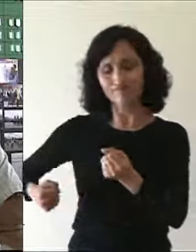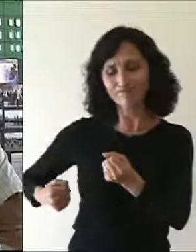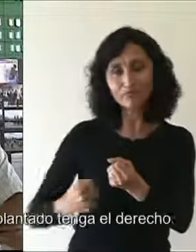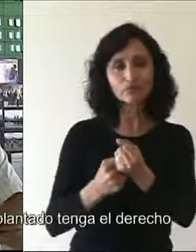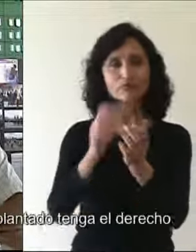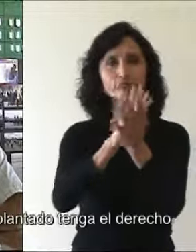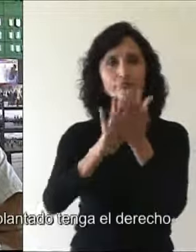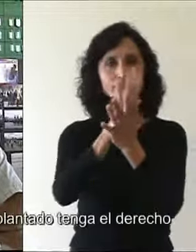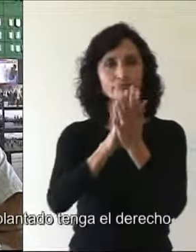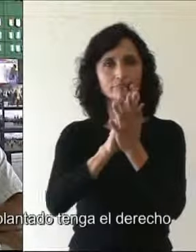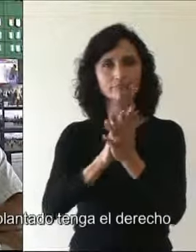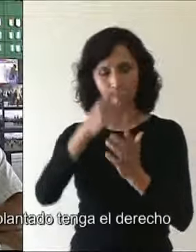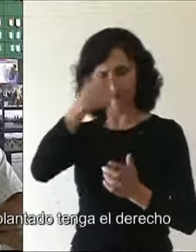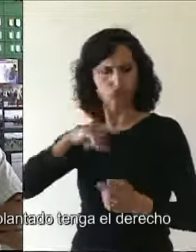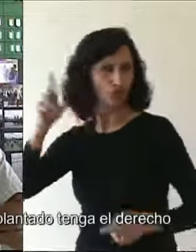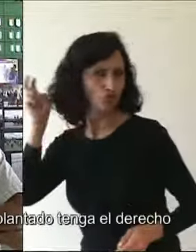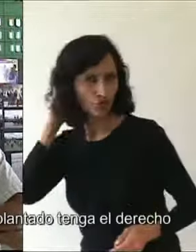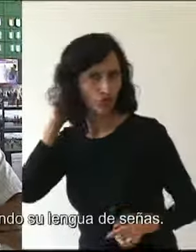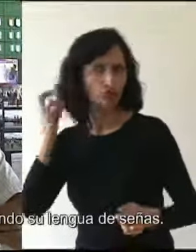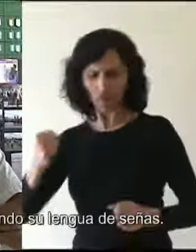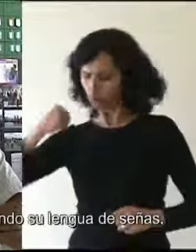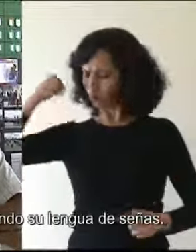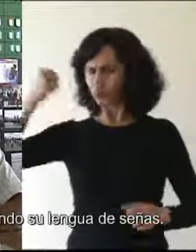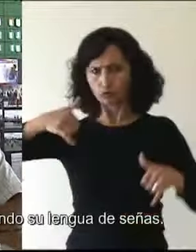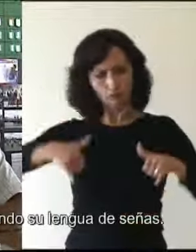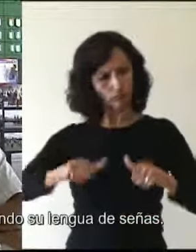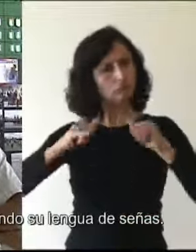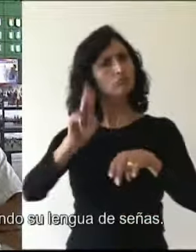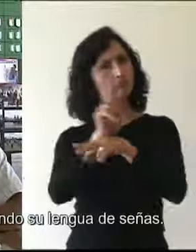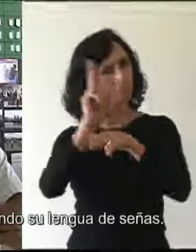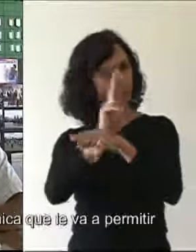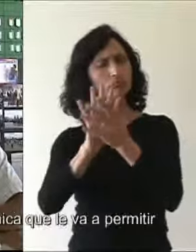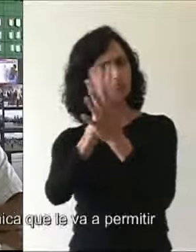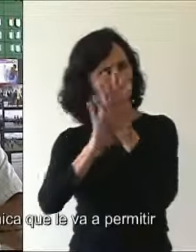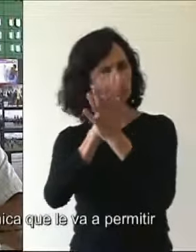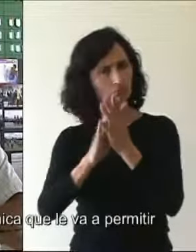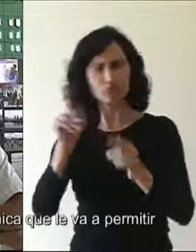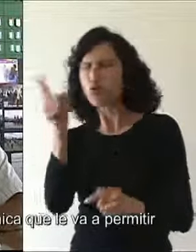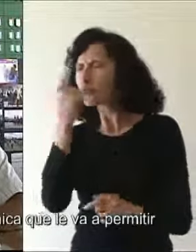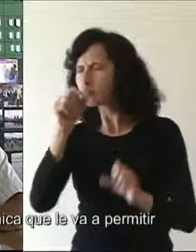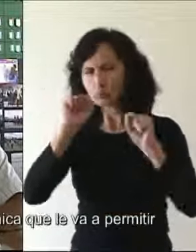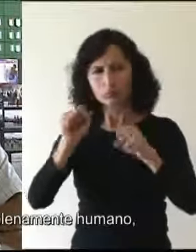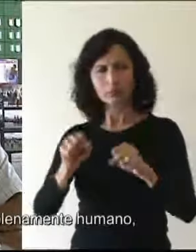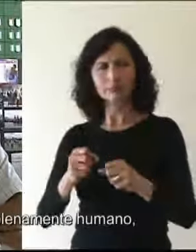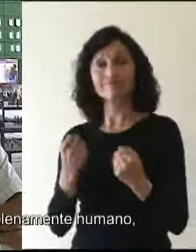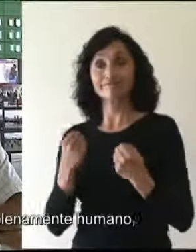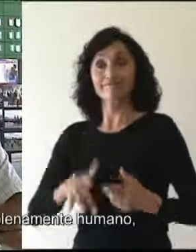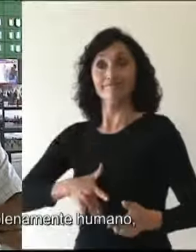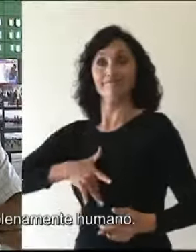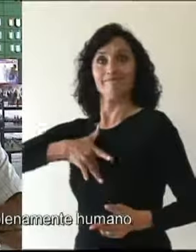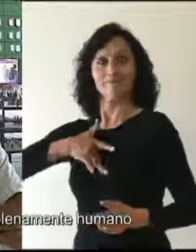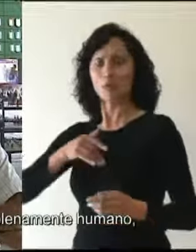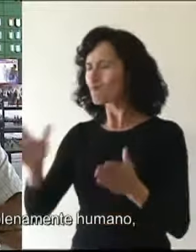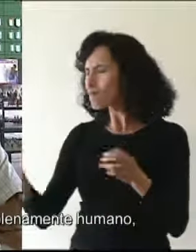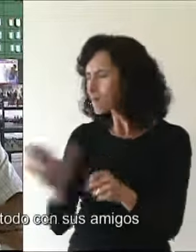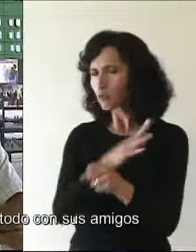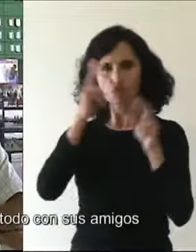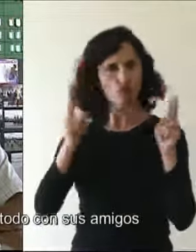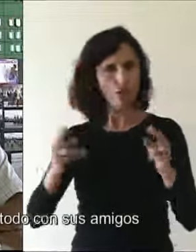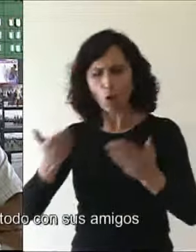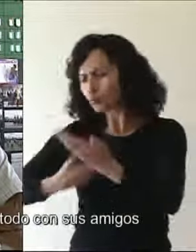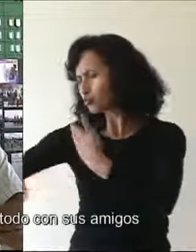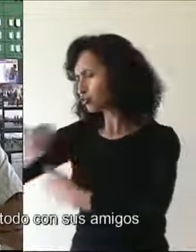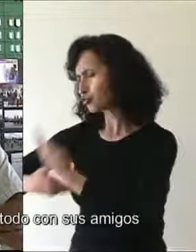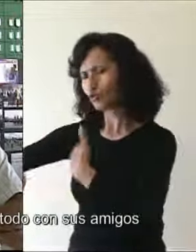lengua de señas. Que el niño implantado tenga el derecho de seguir usando su lengua de señas, que es la única que le va a permitir sentirse plenamente